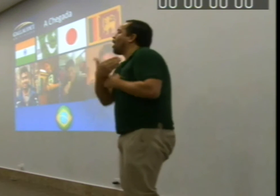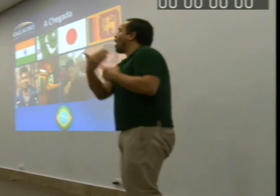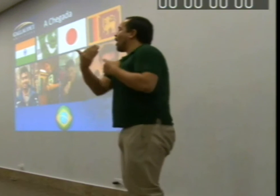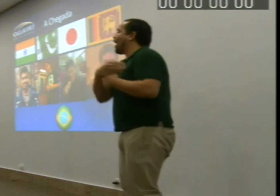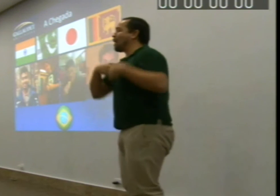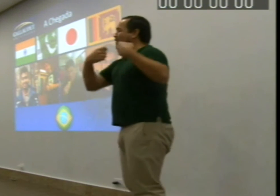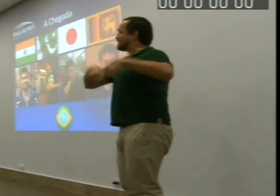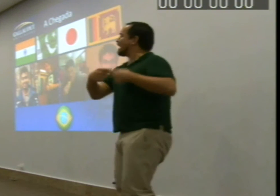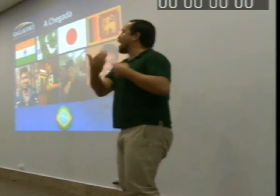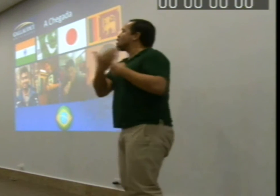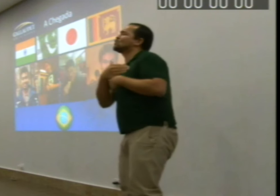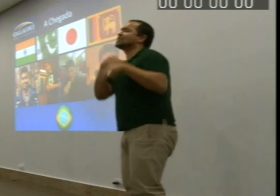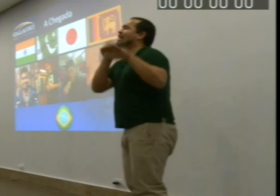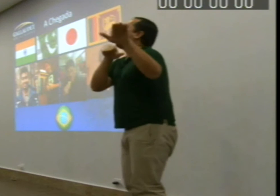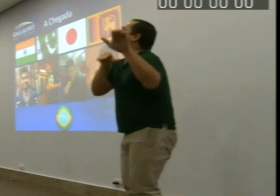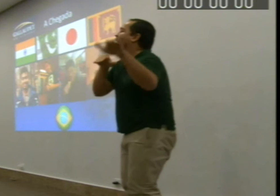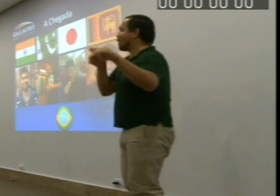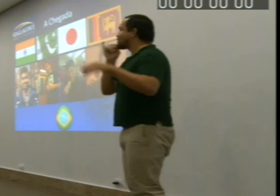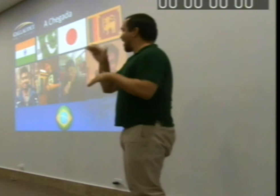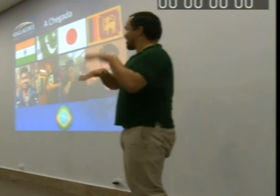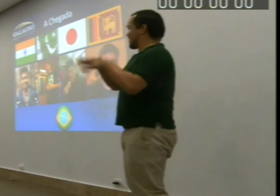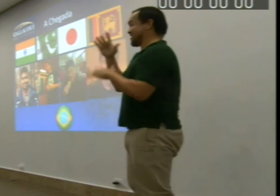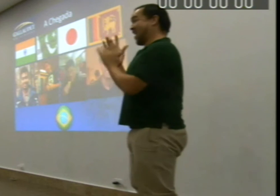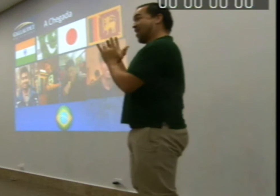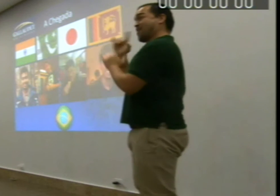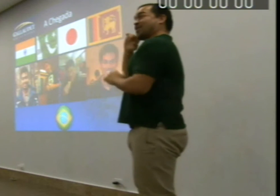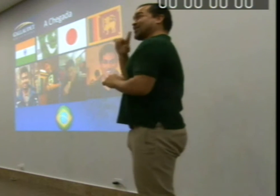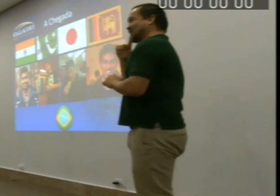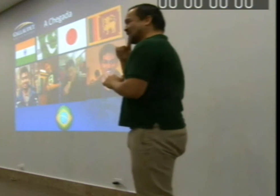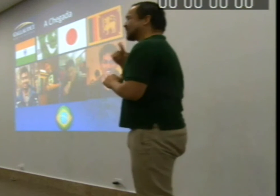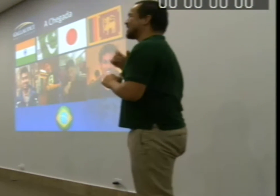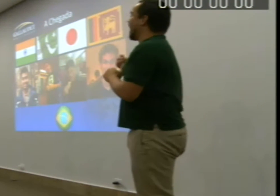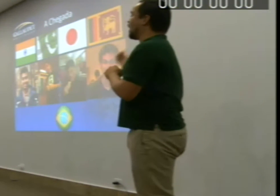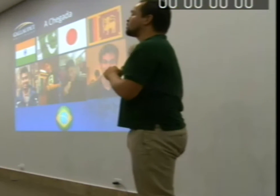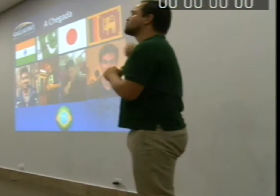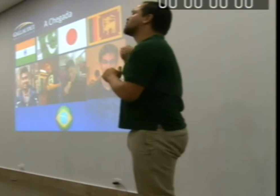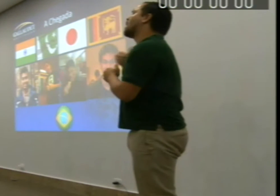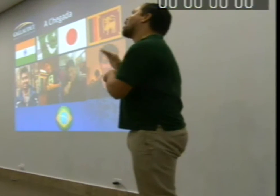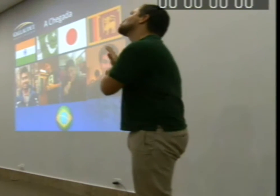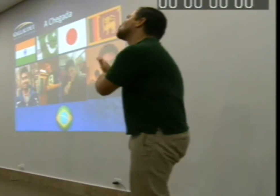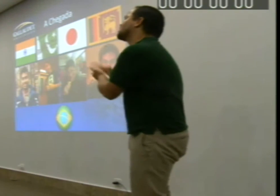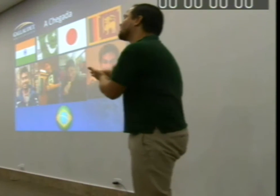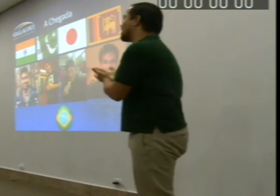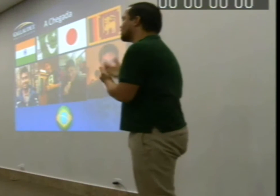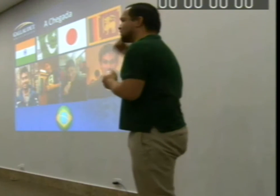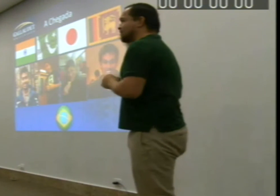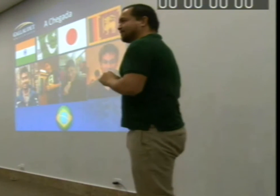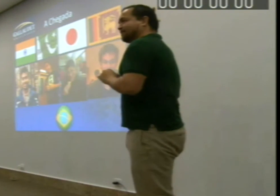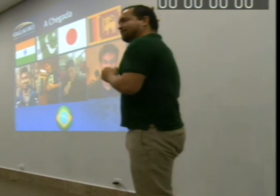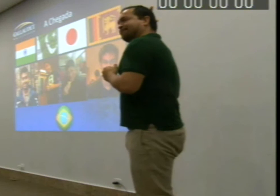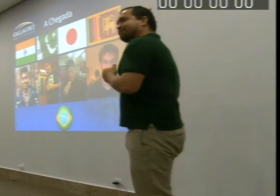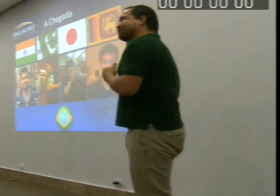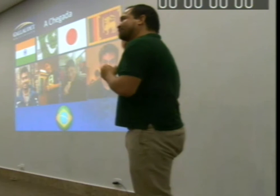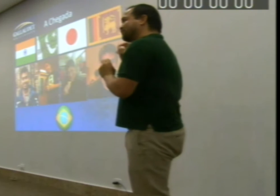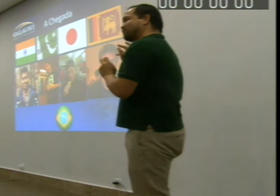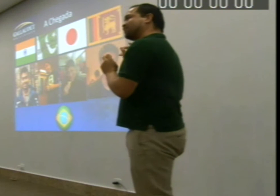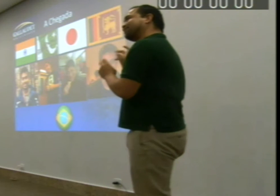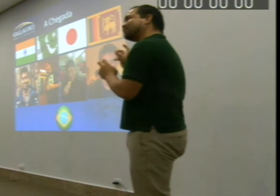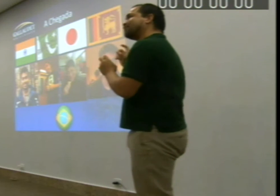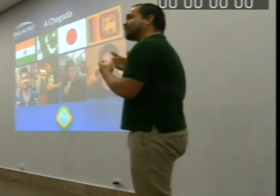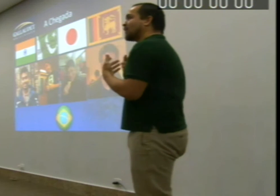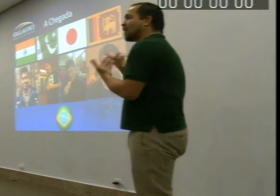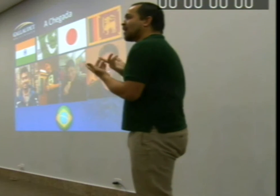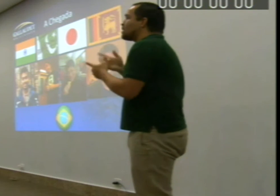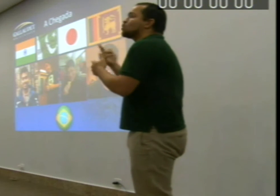dependente de apoio de ajuda ahi chama interpret para namorar para me ajuda o interpret sempre tendo que